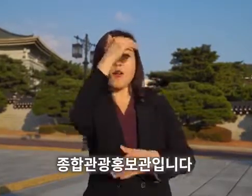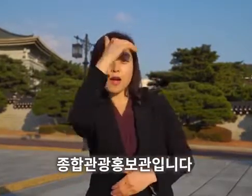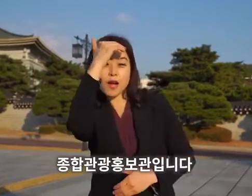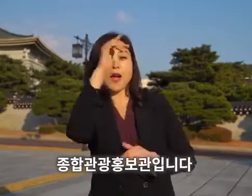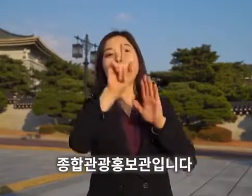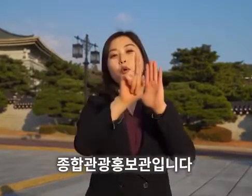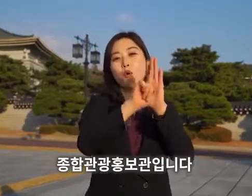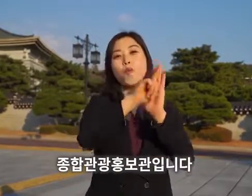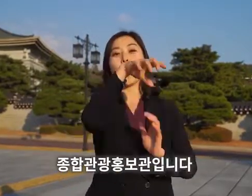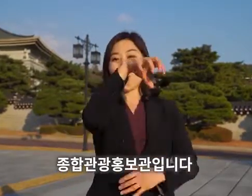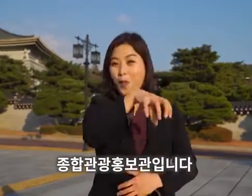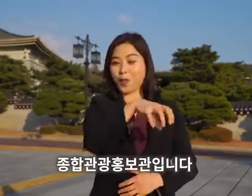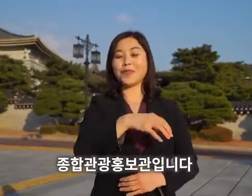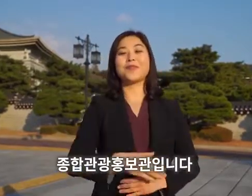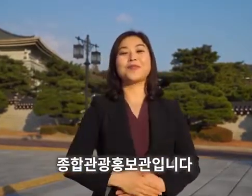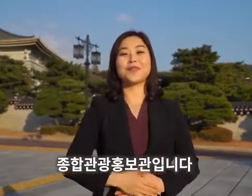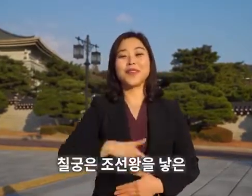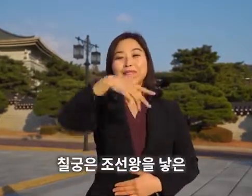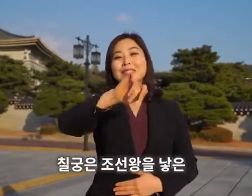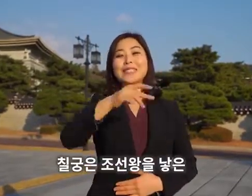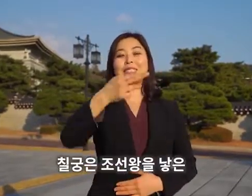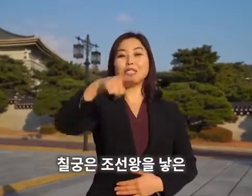종합관광 홍보관입니다.